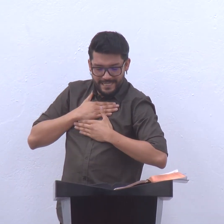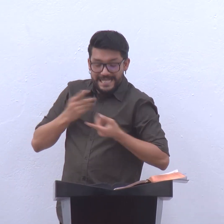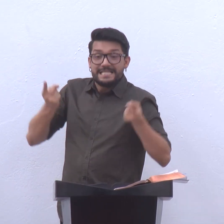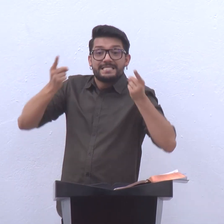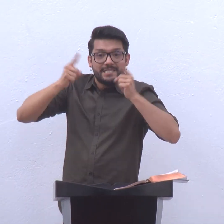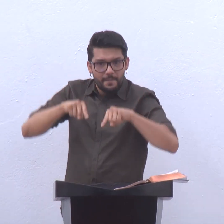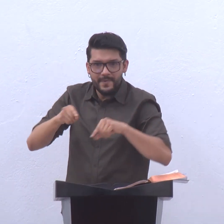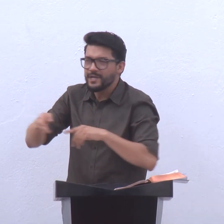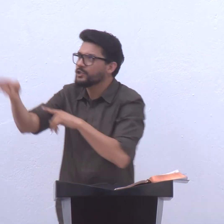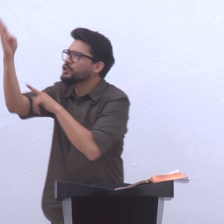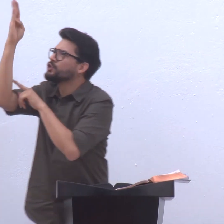de nuestra vida.